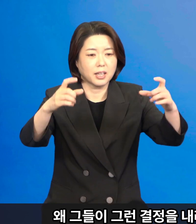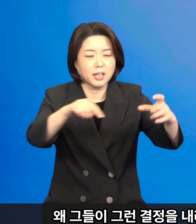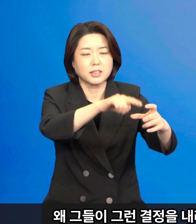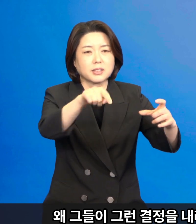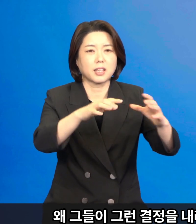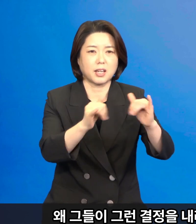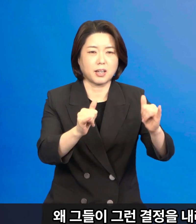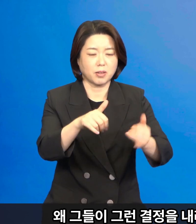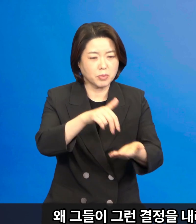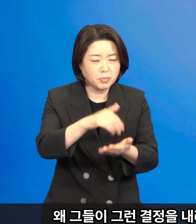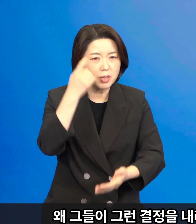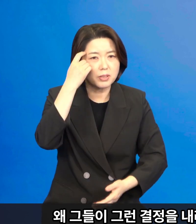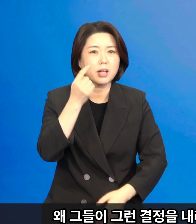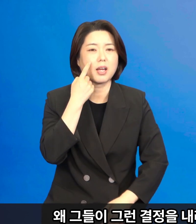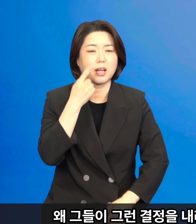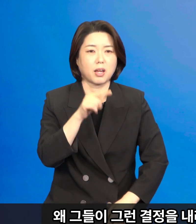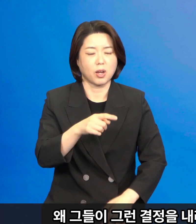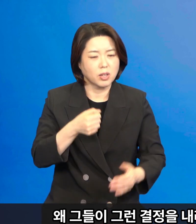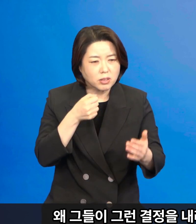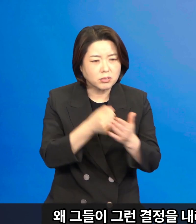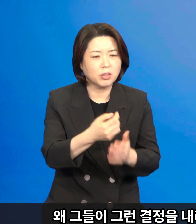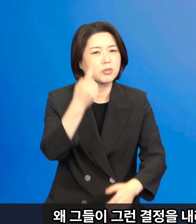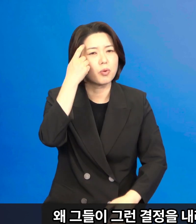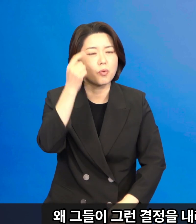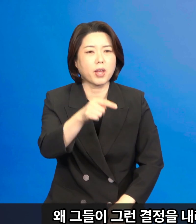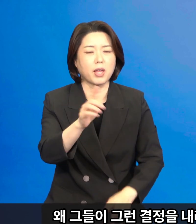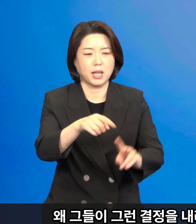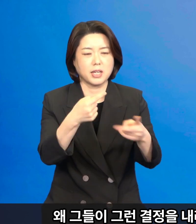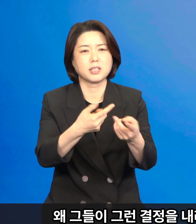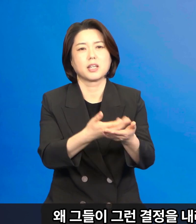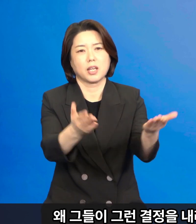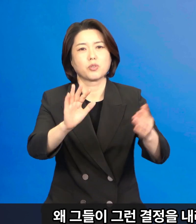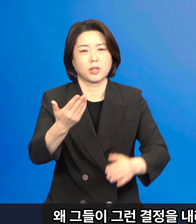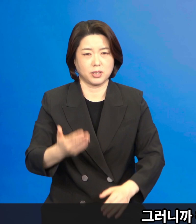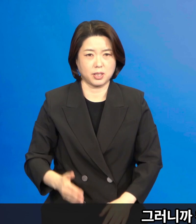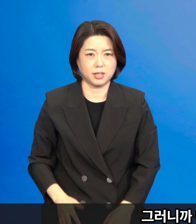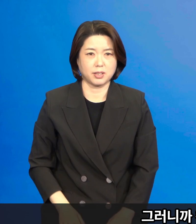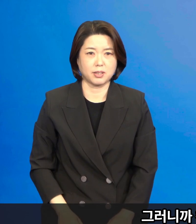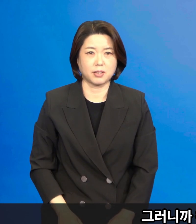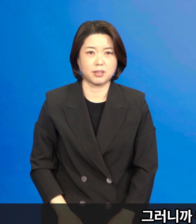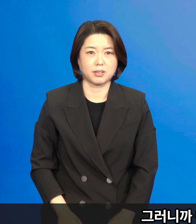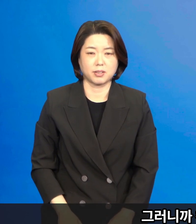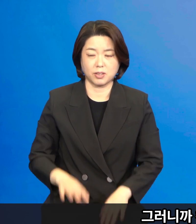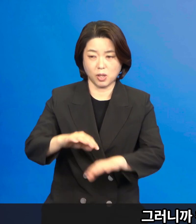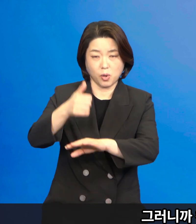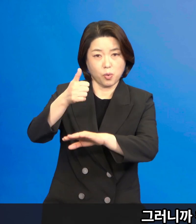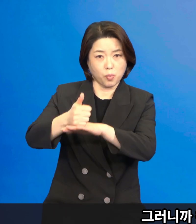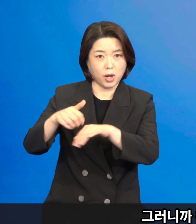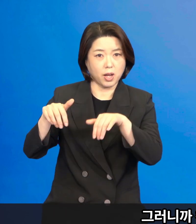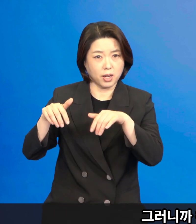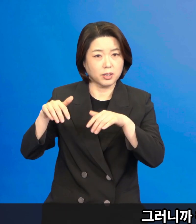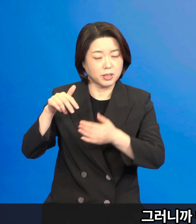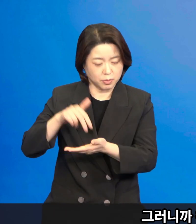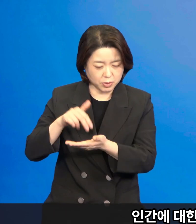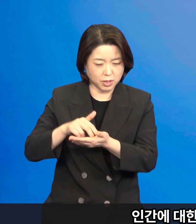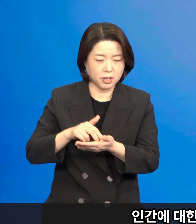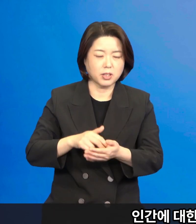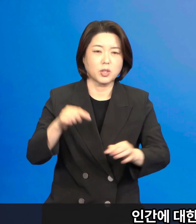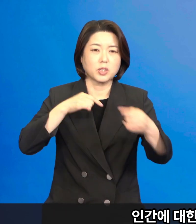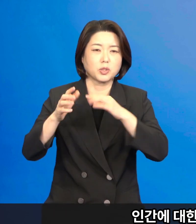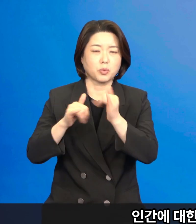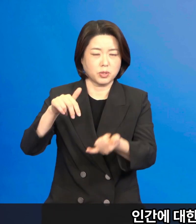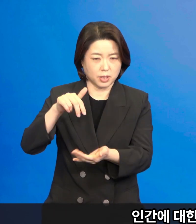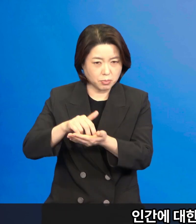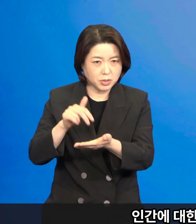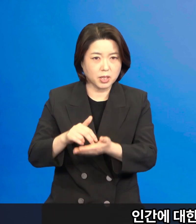보세요. 왜 그들이 그런 결정을 내려야 했는지를 이해할 수 있어야 돼요. 그러니까 왕으로서, 지도자로서 인간에